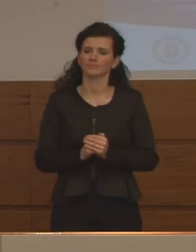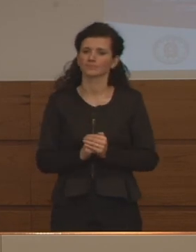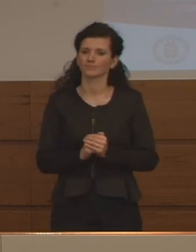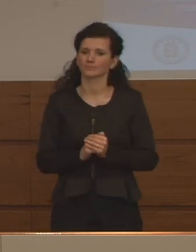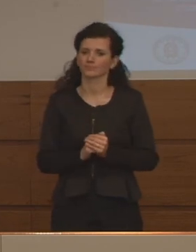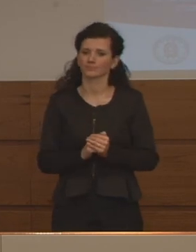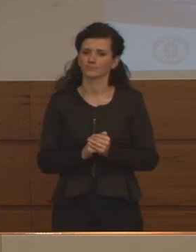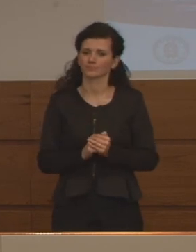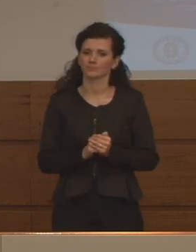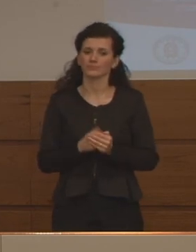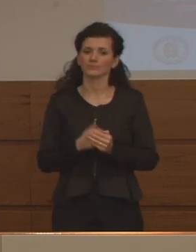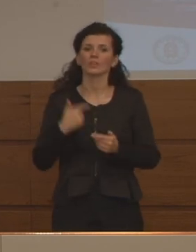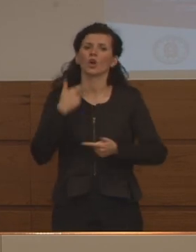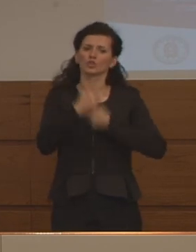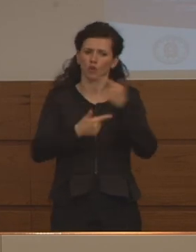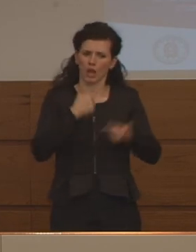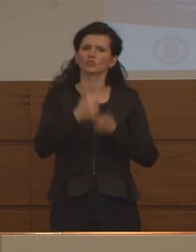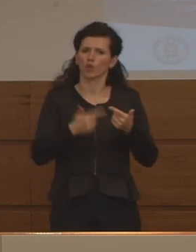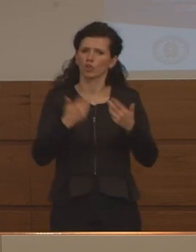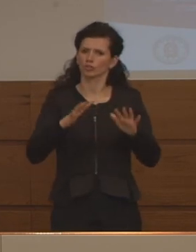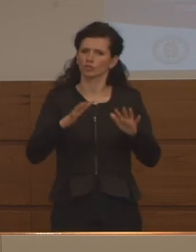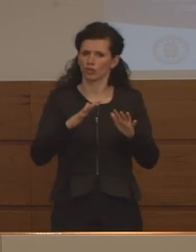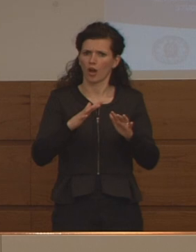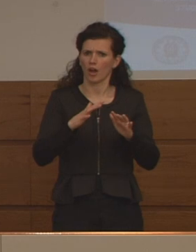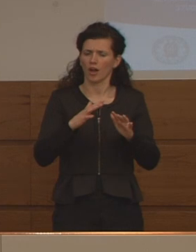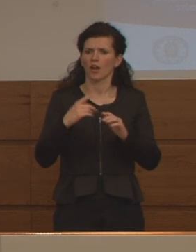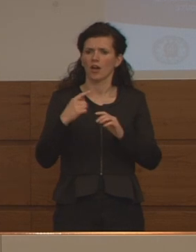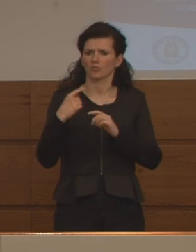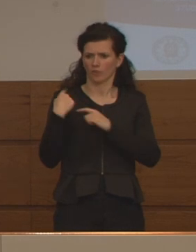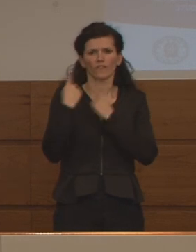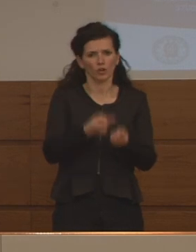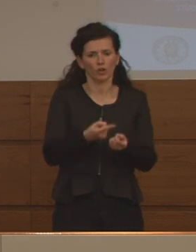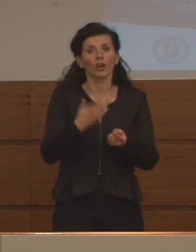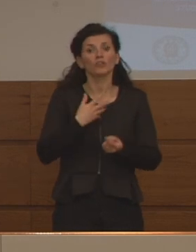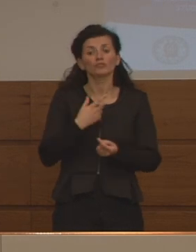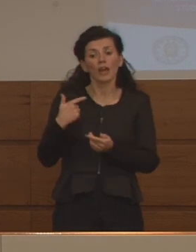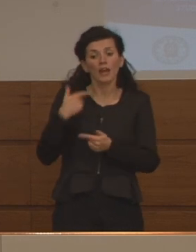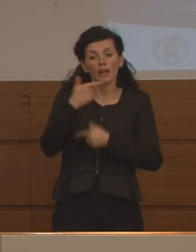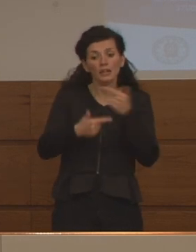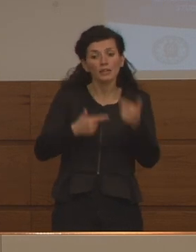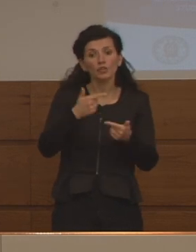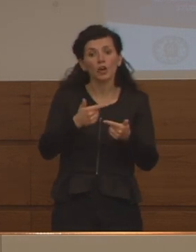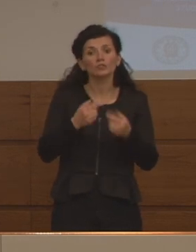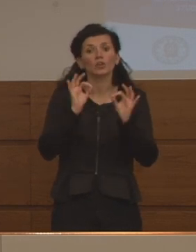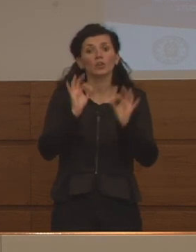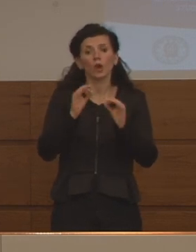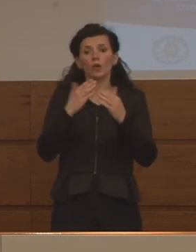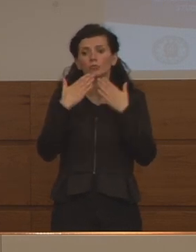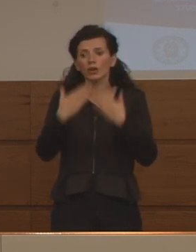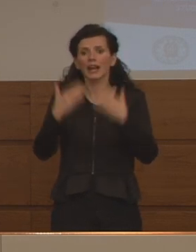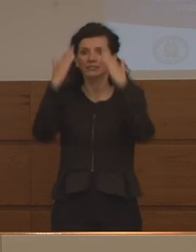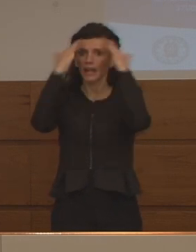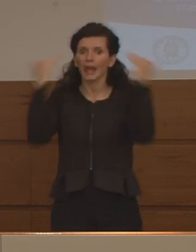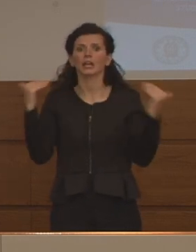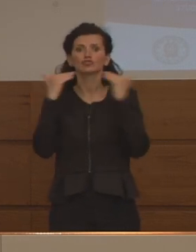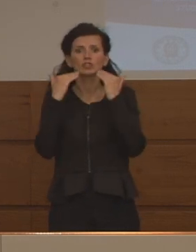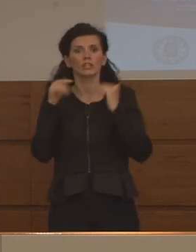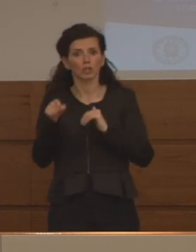le altre donazioni voglio ricordare anche un'importante donazione arrivata dall egitto e quindi voglio